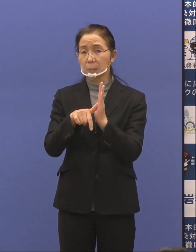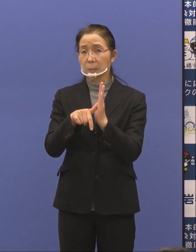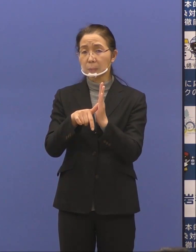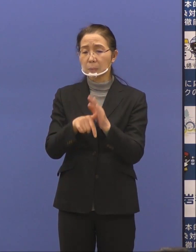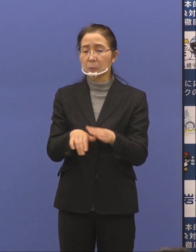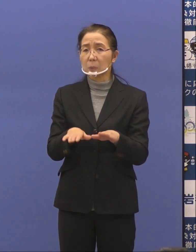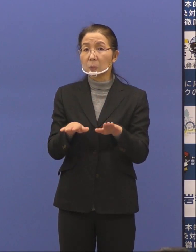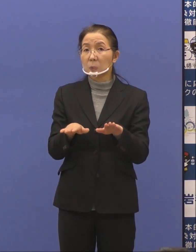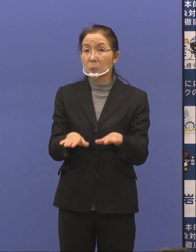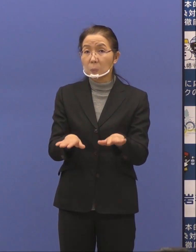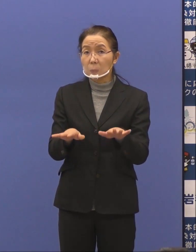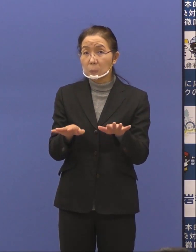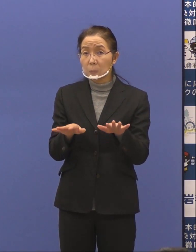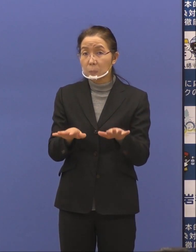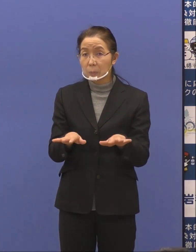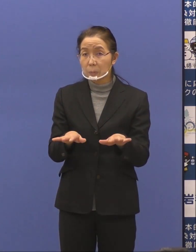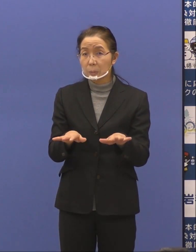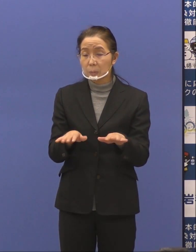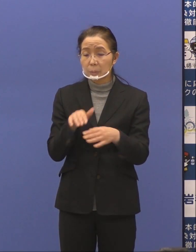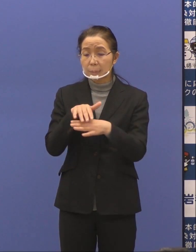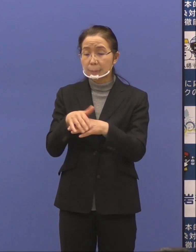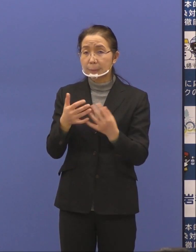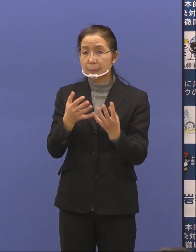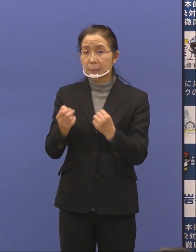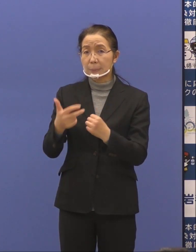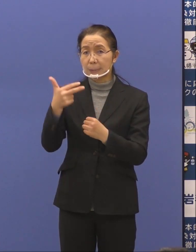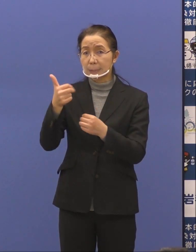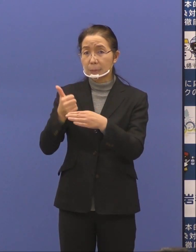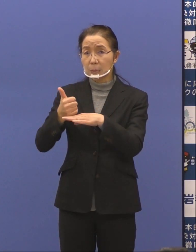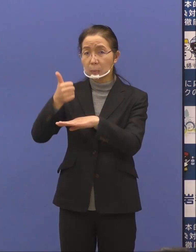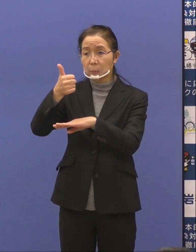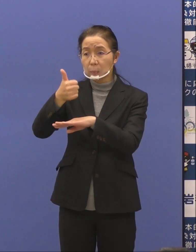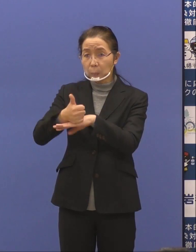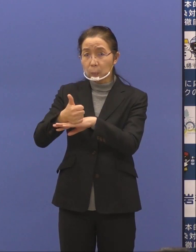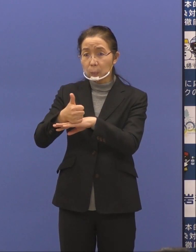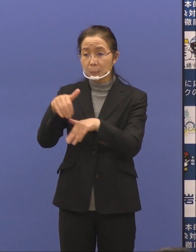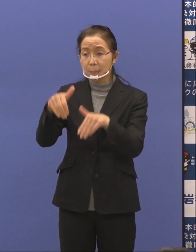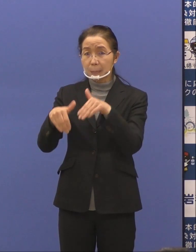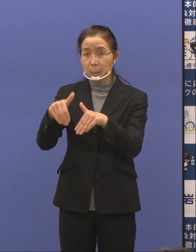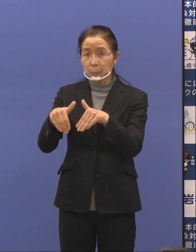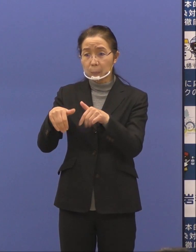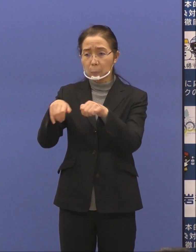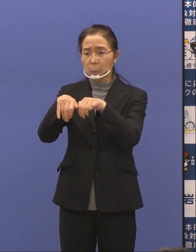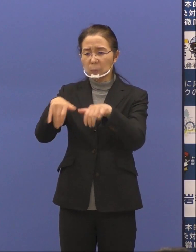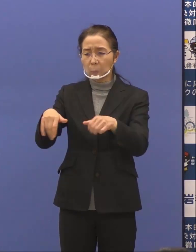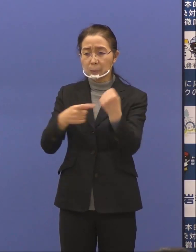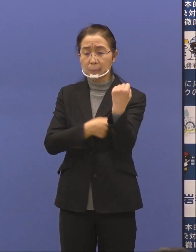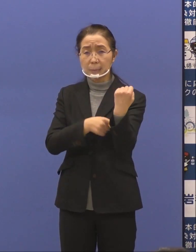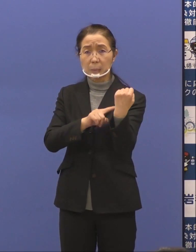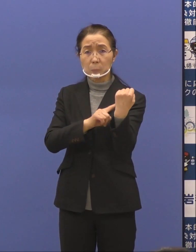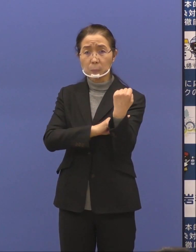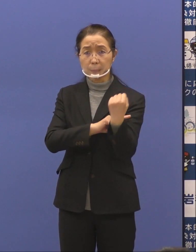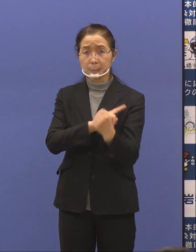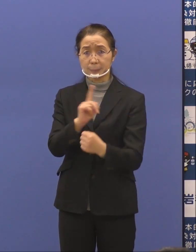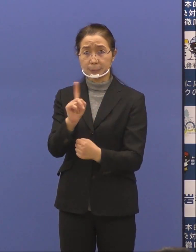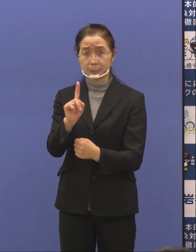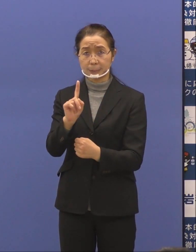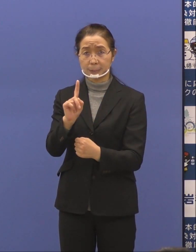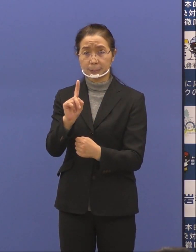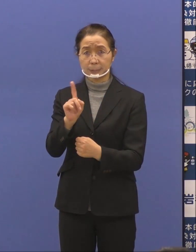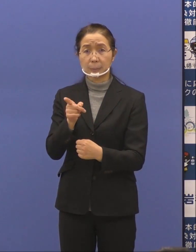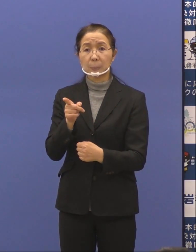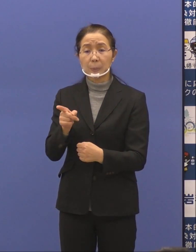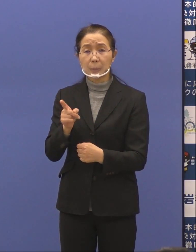今回滝沢市長選で力を発揮した組織力っていうのは知事選